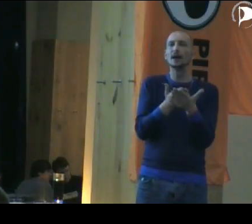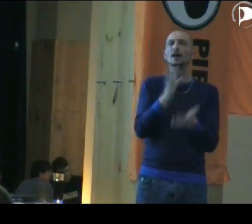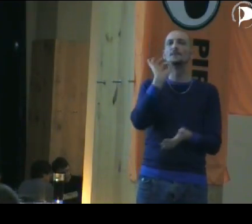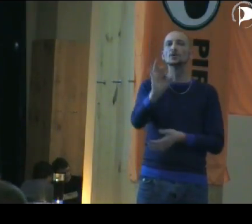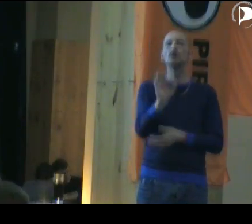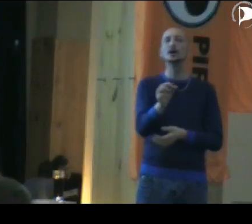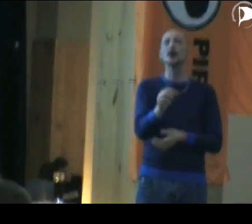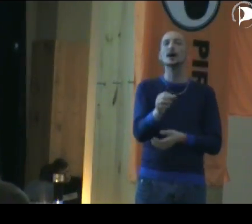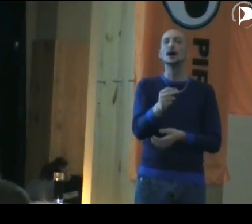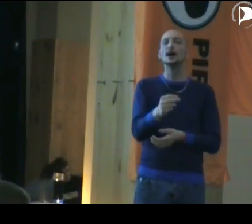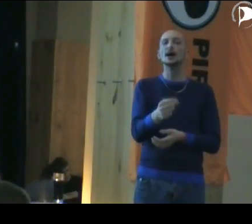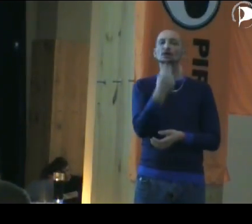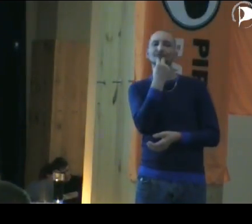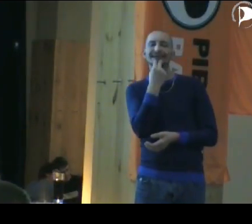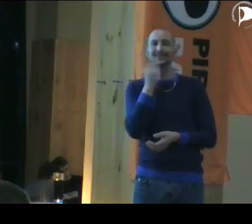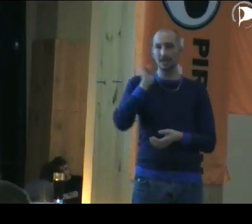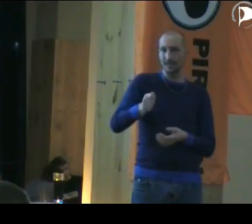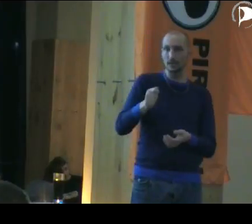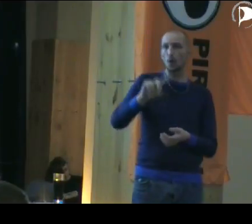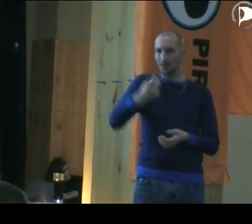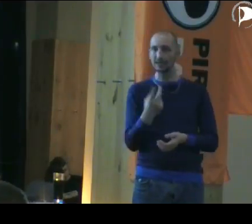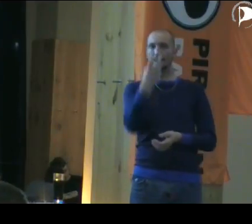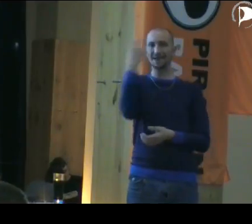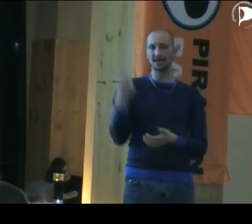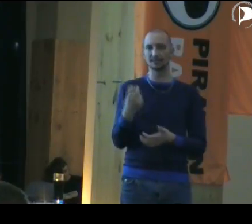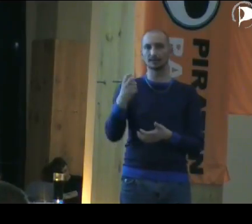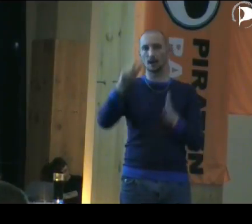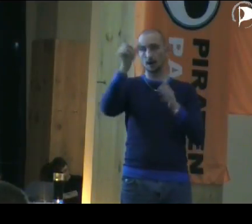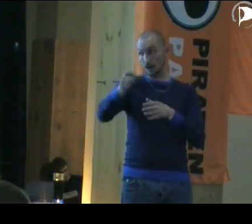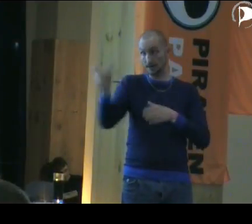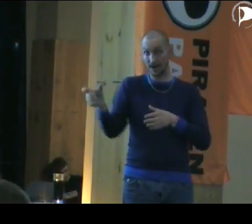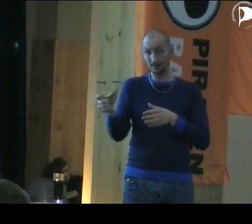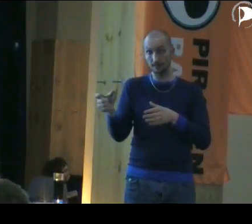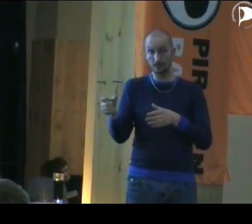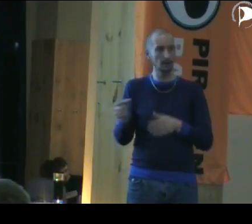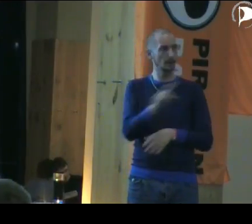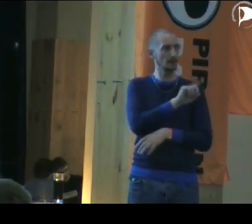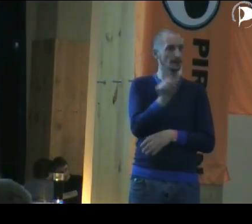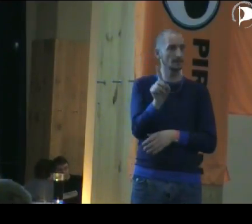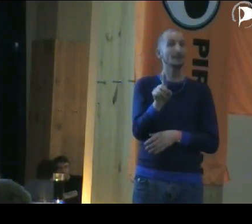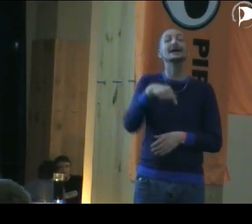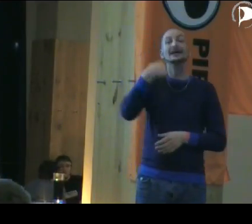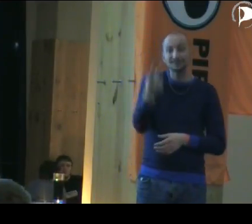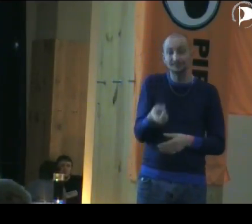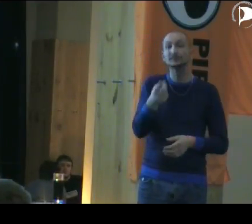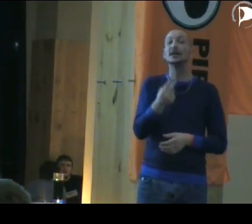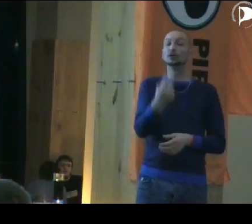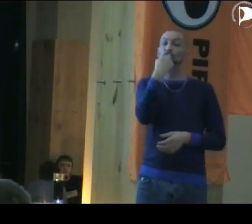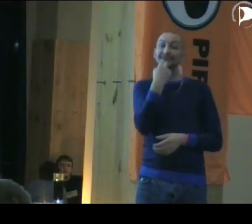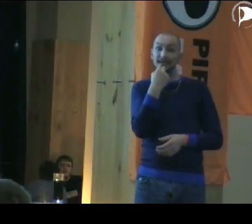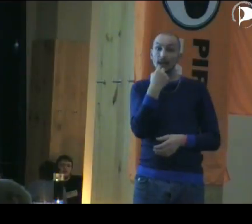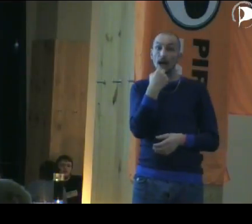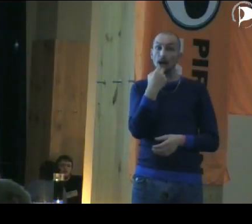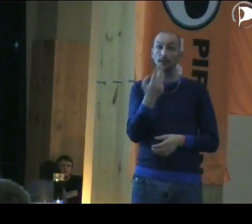schiedsgericht und regieren würde niemand das ist mein vorschlag gemacht die schiedsrichter